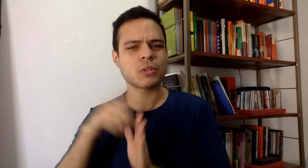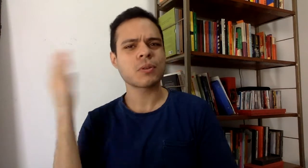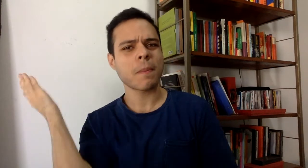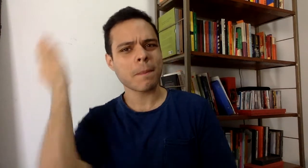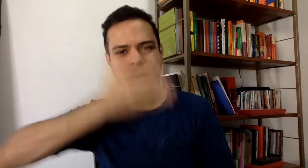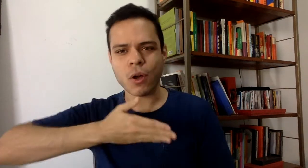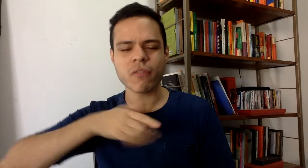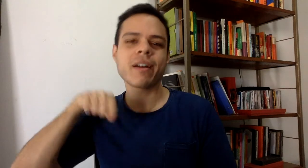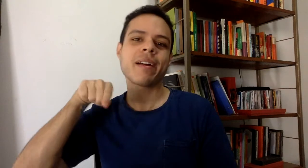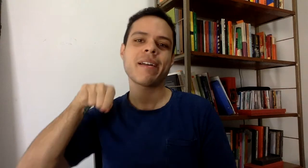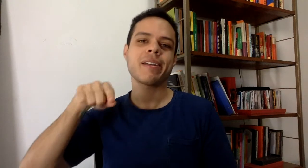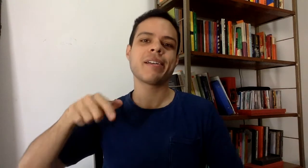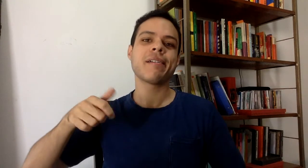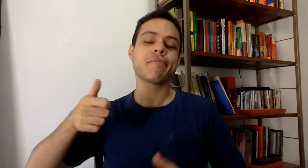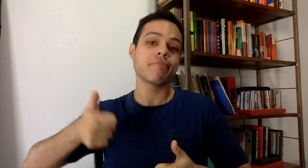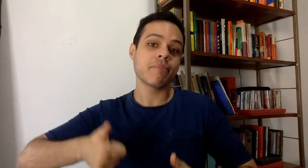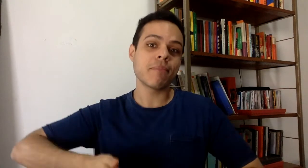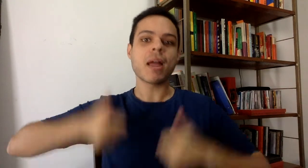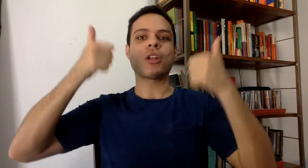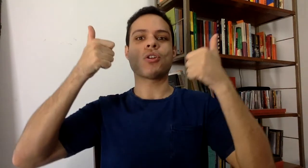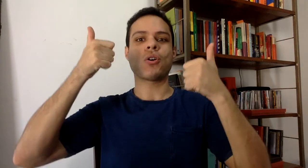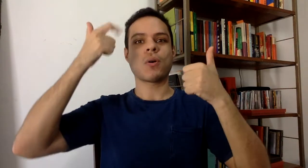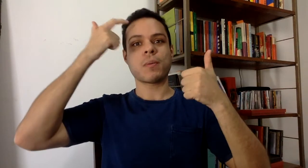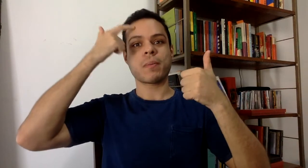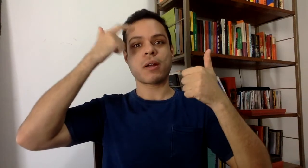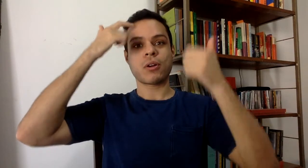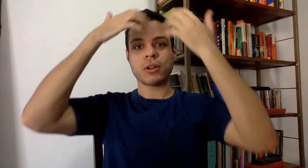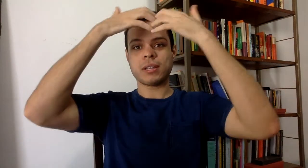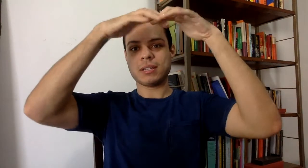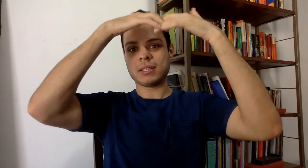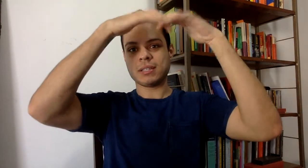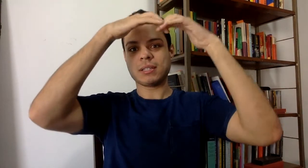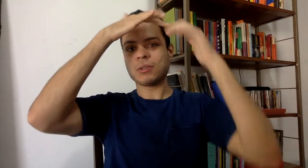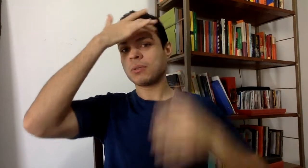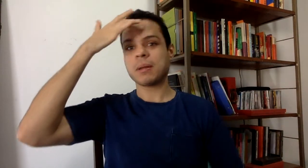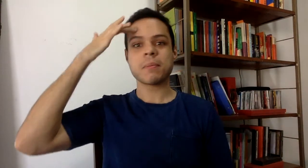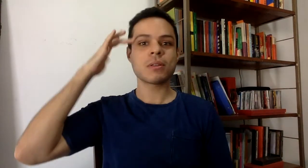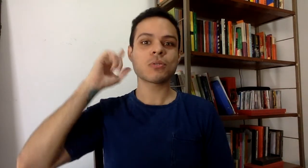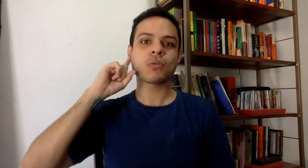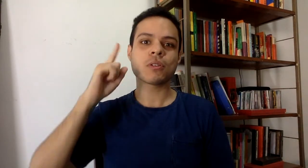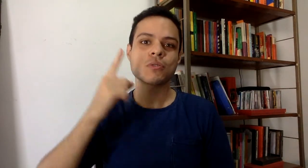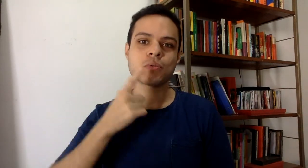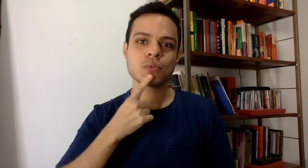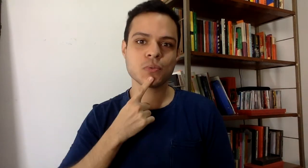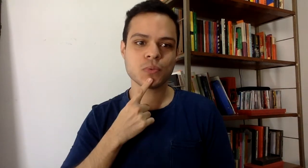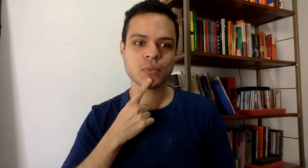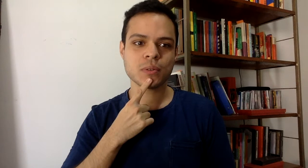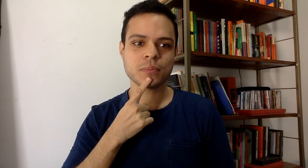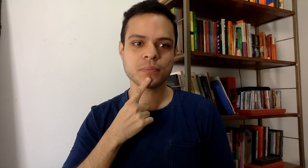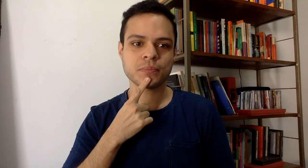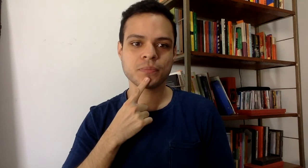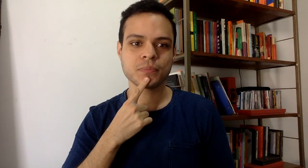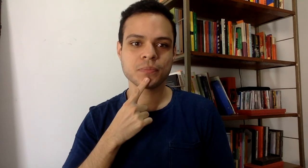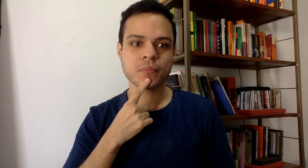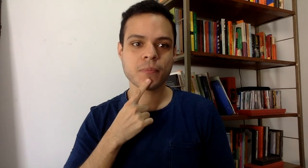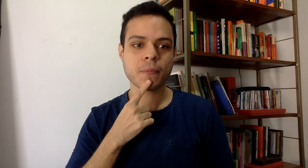pesquisas mostram que essa é a maneira mais efetiva para o desenvolvimento cognitivo da pessoa surda.